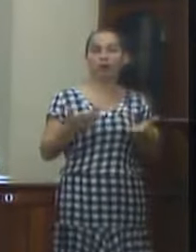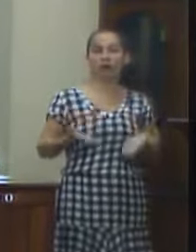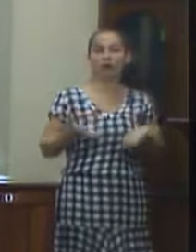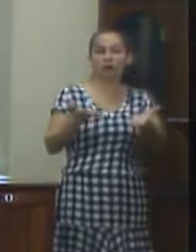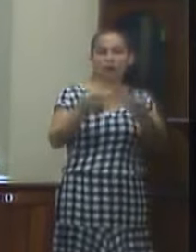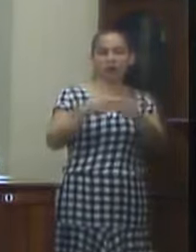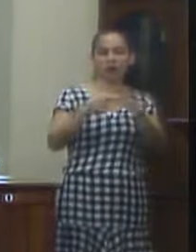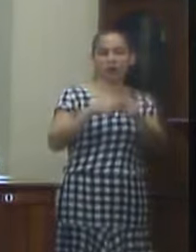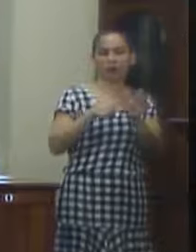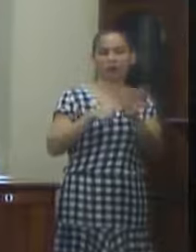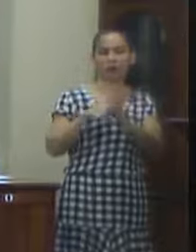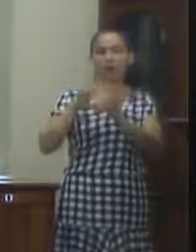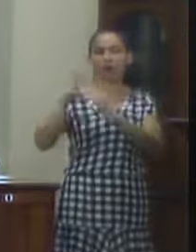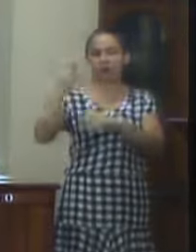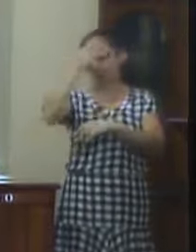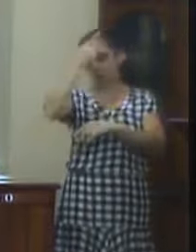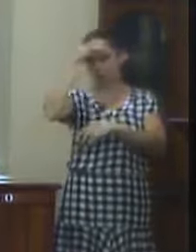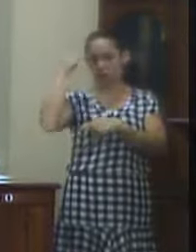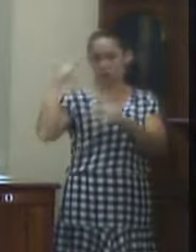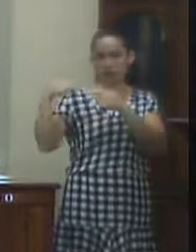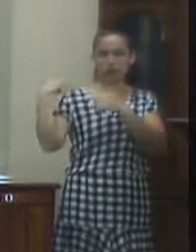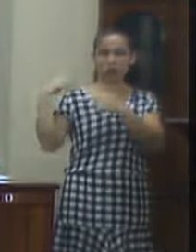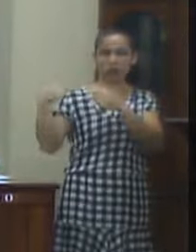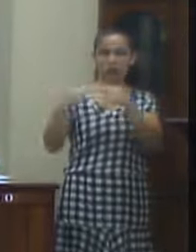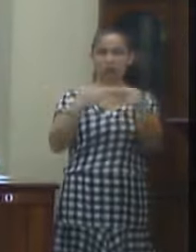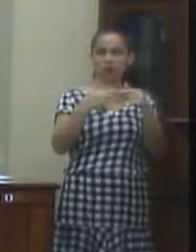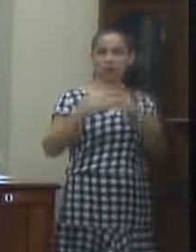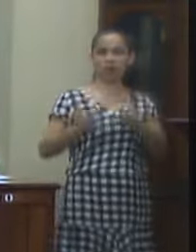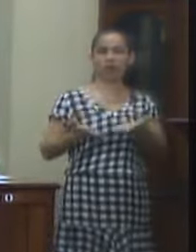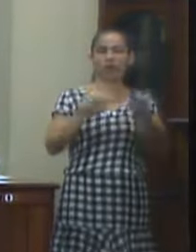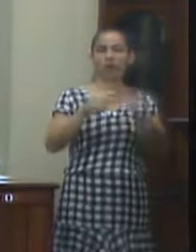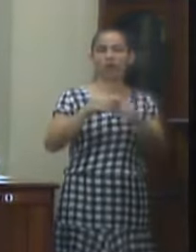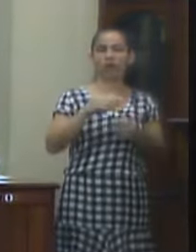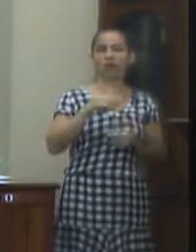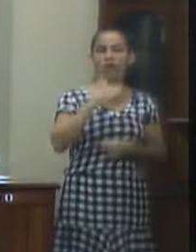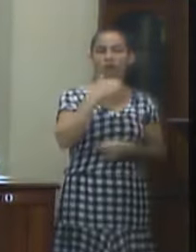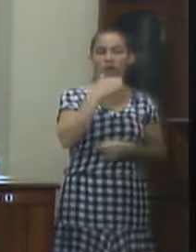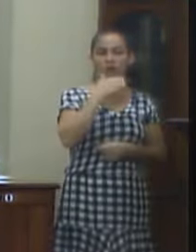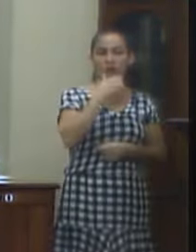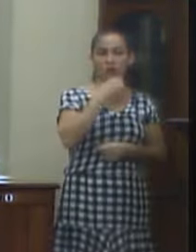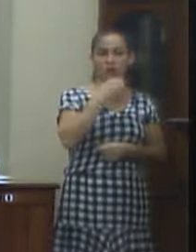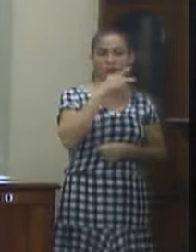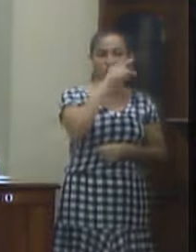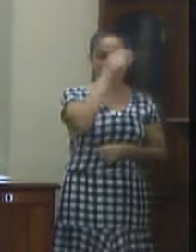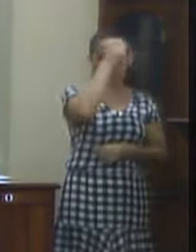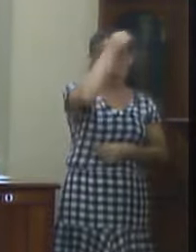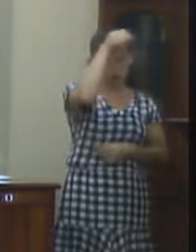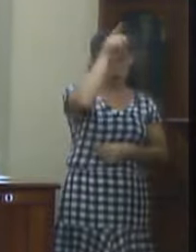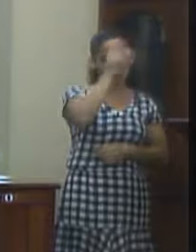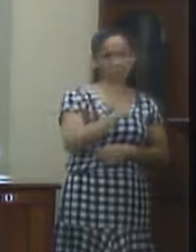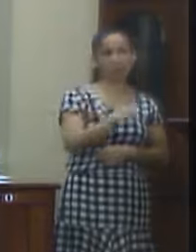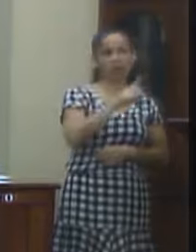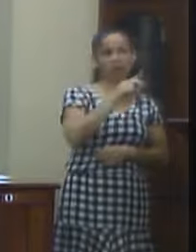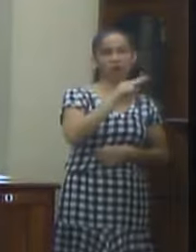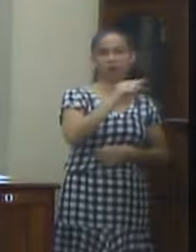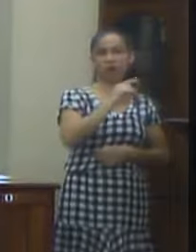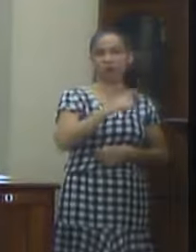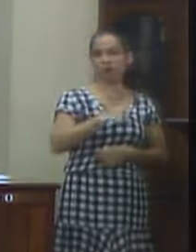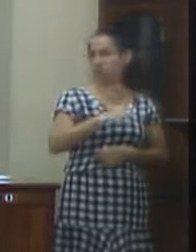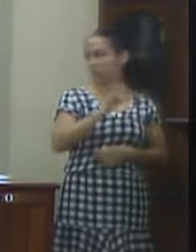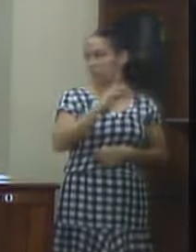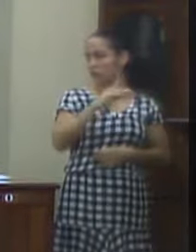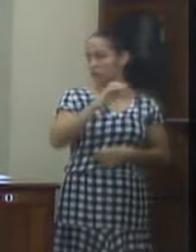indicação para apreciação do plenário e, se aprovada, que seja enviado ao excelentíssimo senhor Luiz Fernando Furtado da Graça, digníssimo prefeito